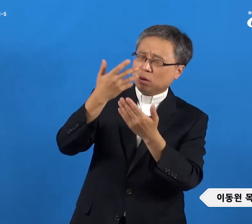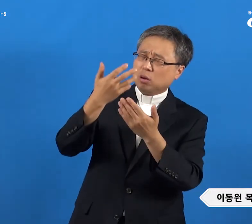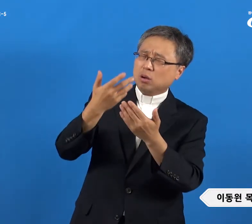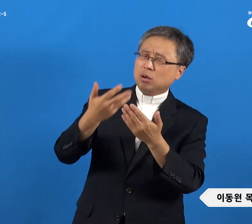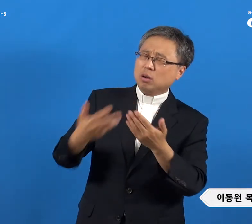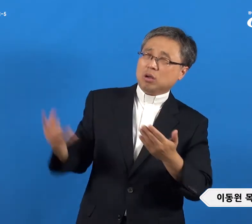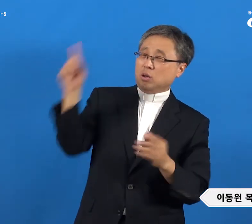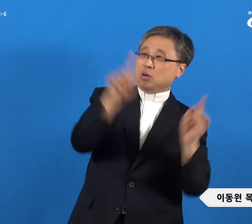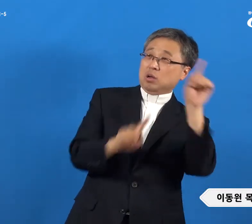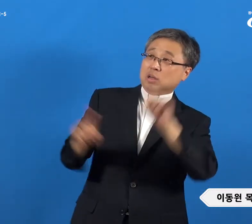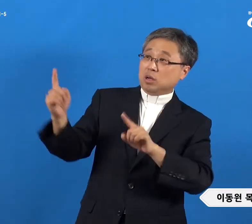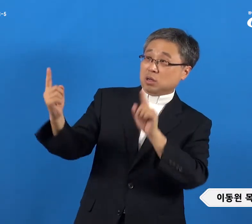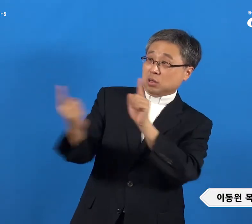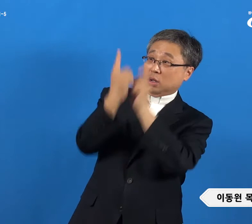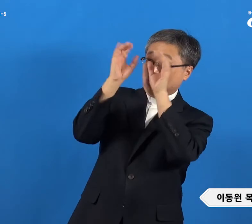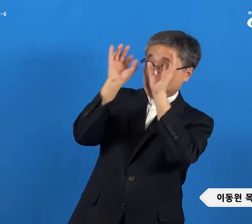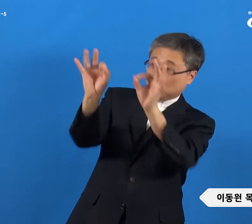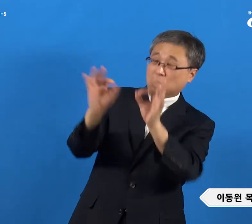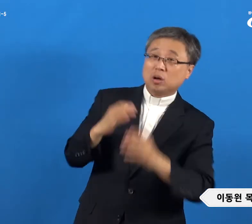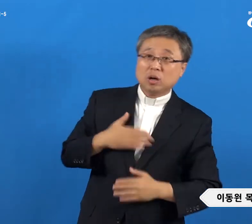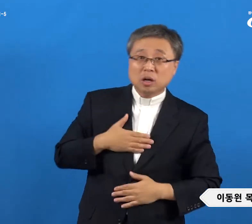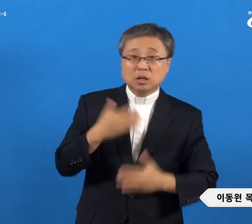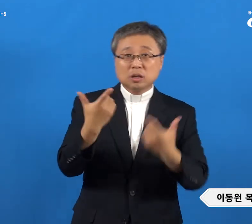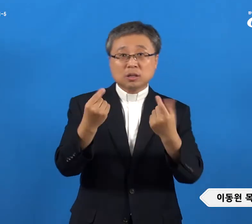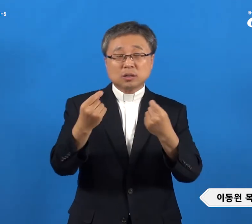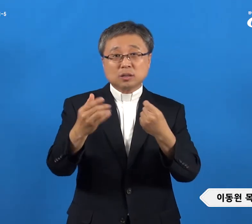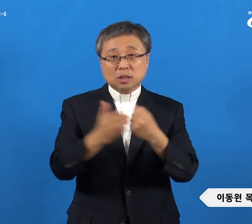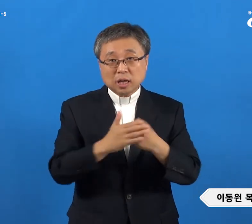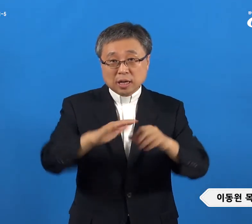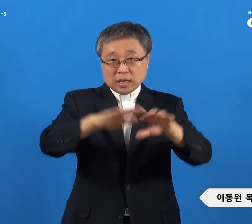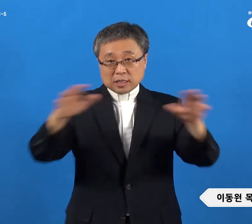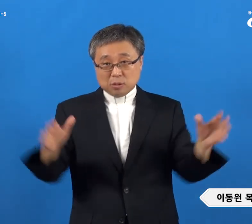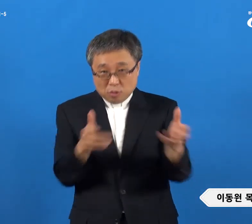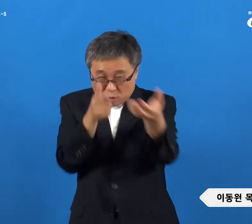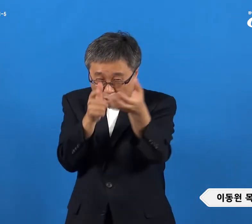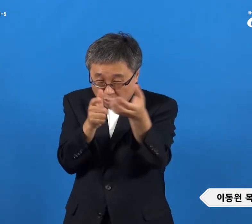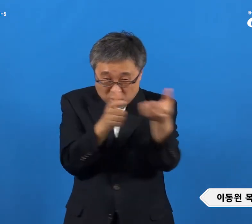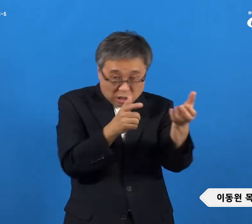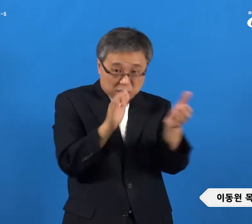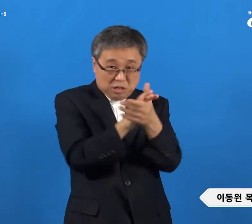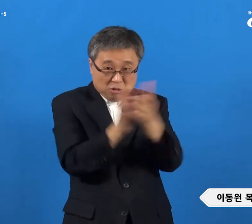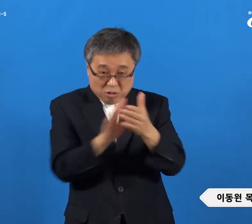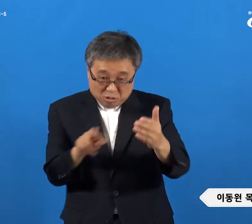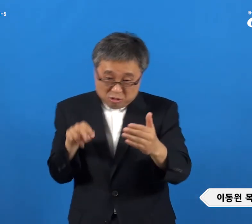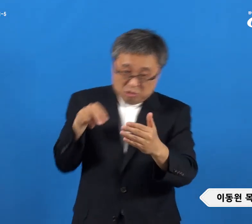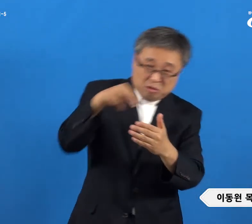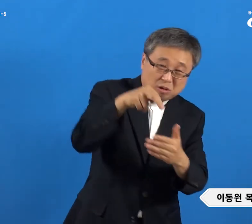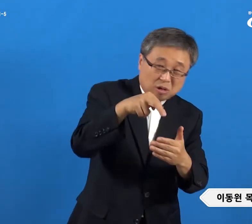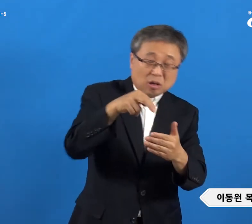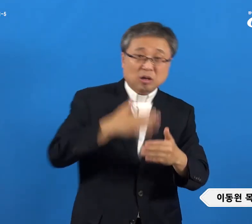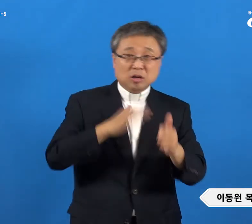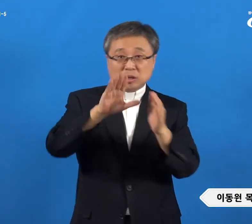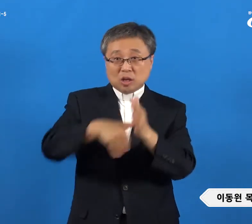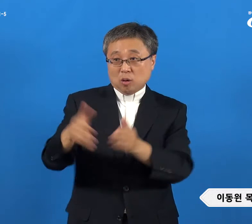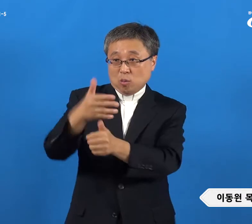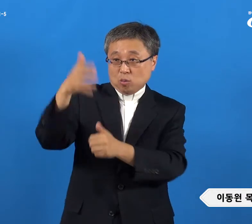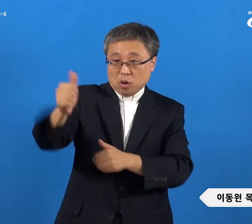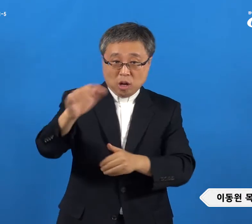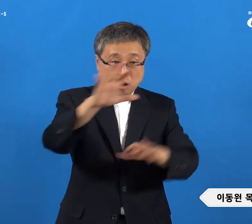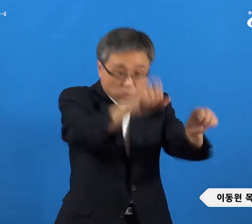흘리고 부상당한 모습이 보였습니다. 그러자 참호 속에 있던 이 친구가 튀쳐나옵니다. 그때 분대장이 그를